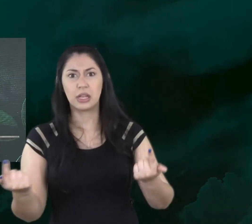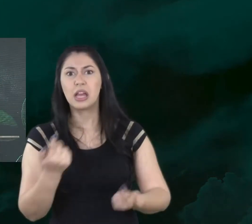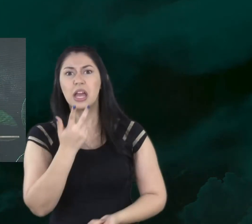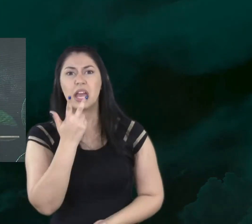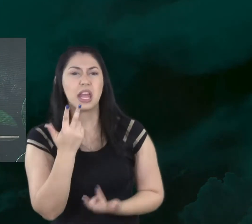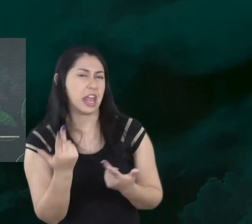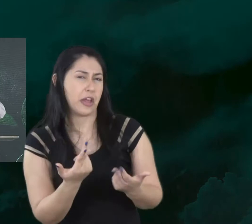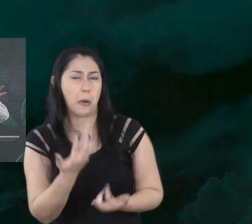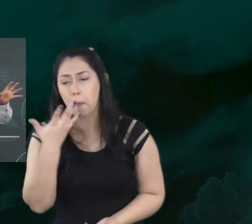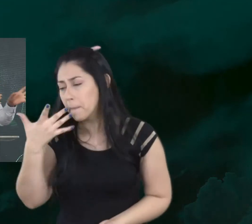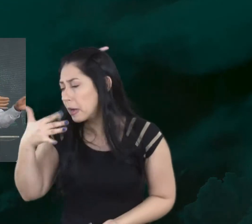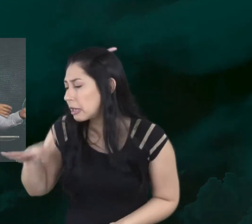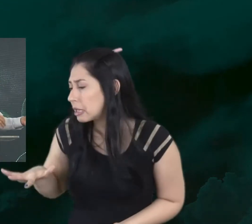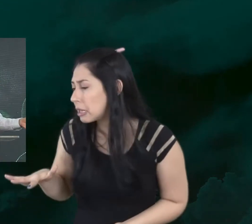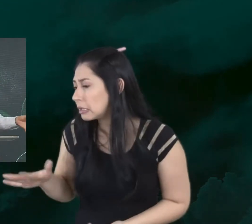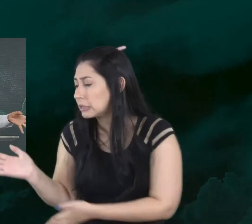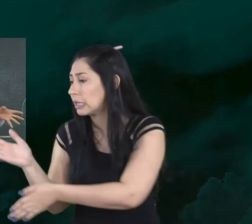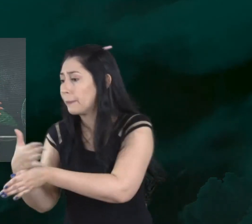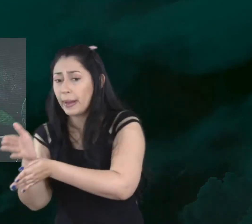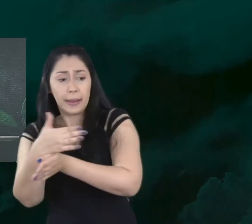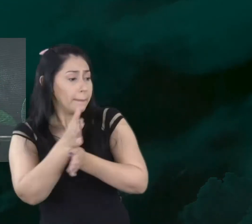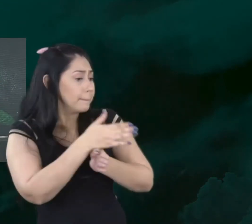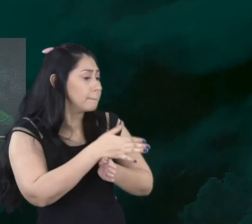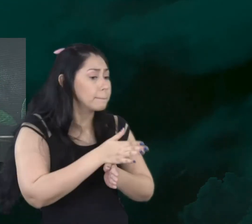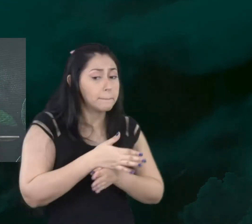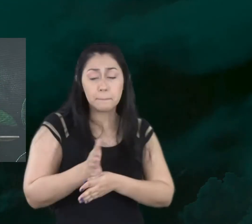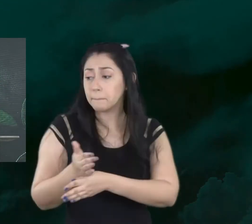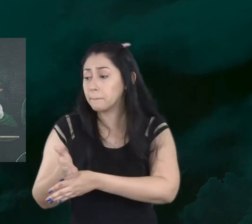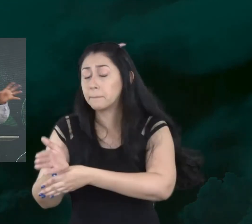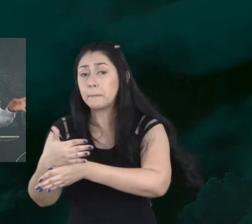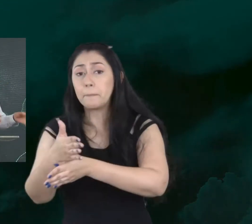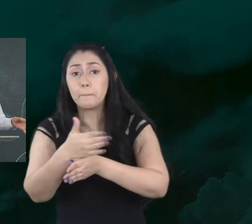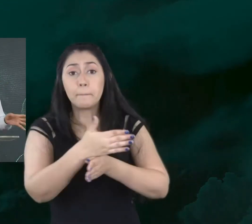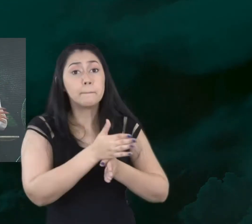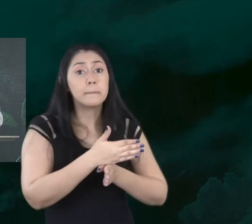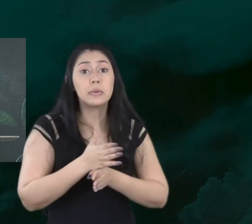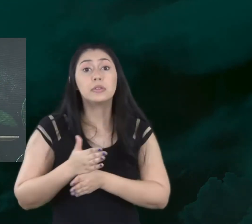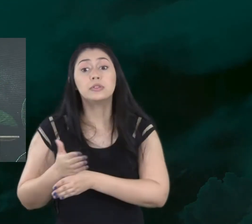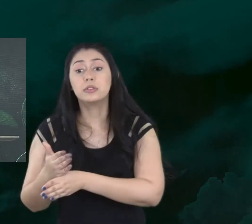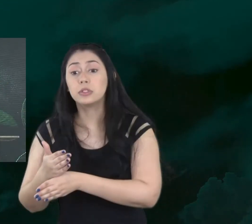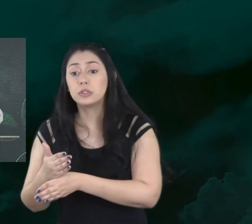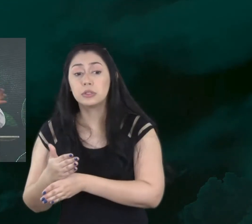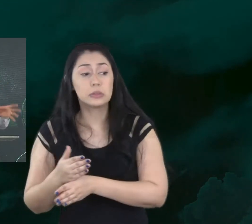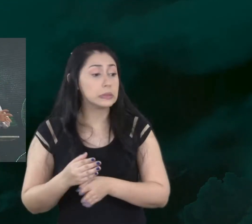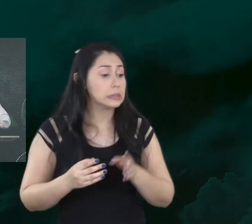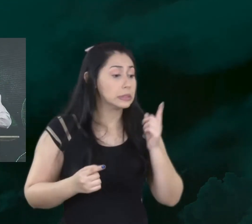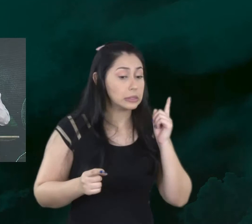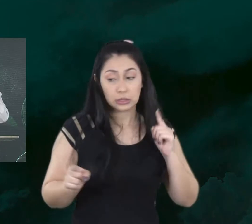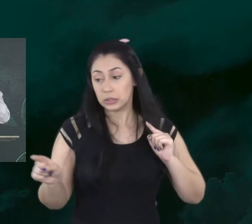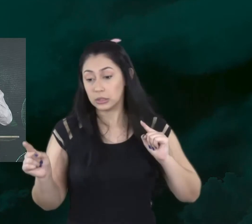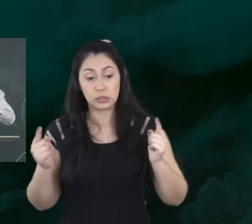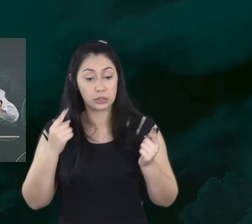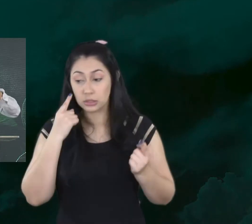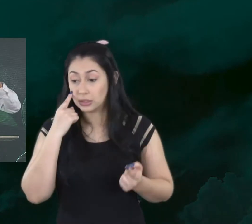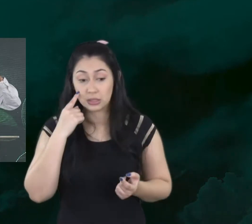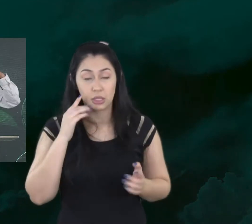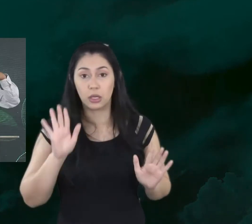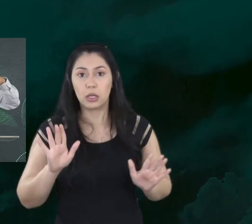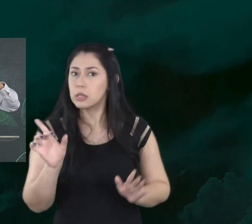que é levado, né, agitado segundo o vento, né, de doutrina, ou vai para um lado, ou vai para o outro. Não, se você